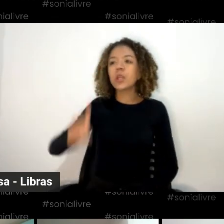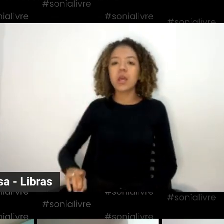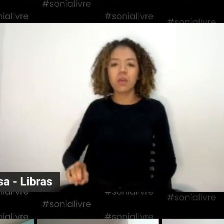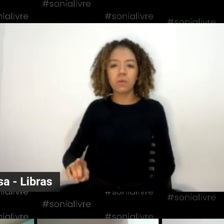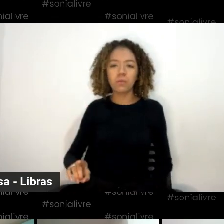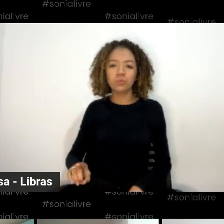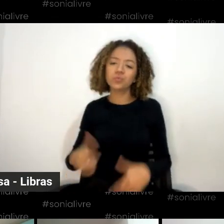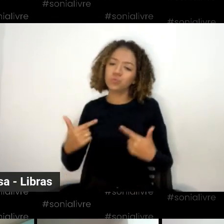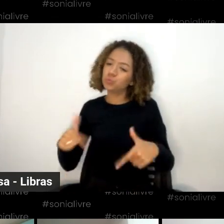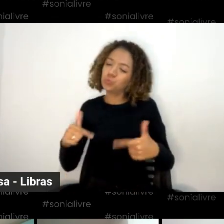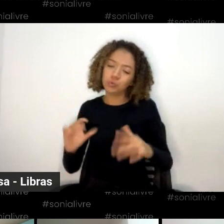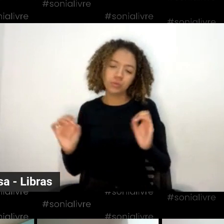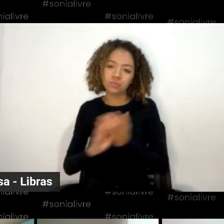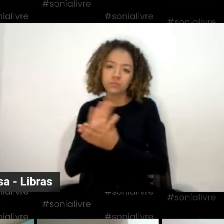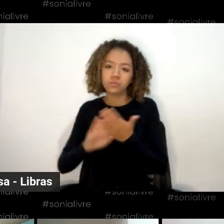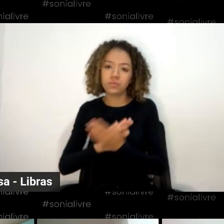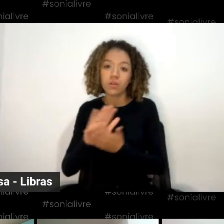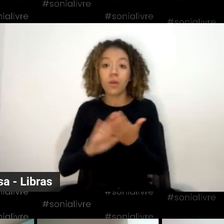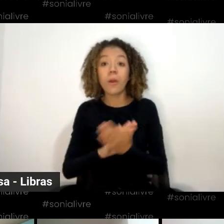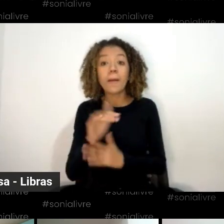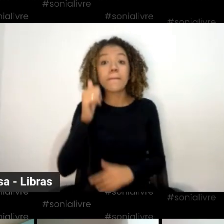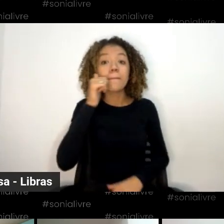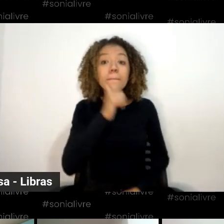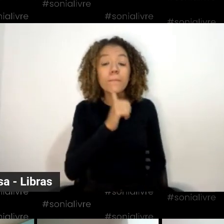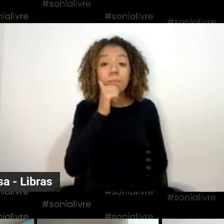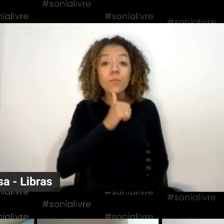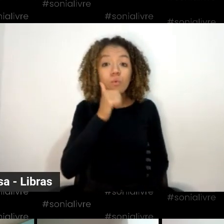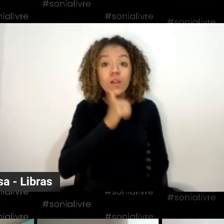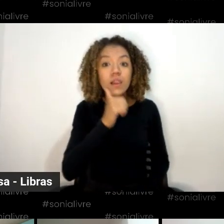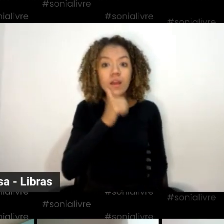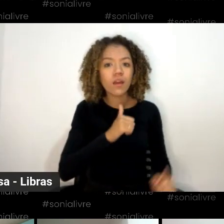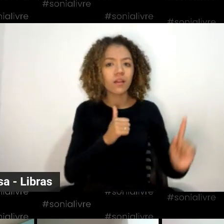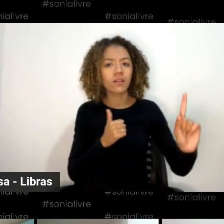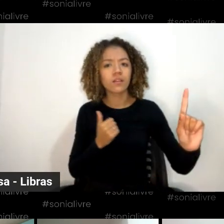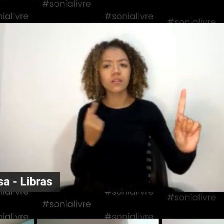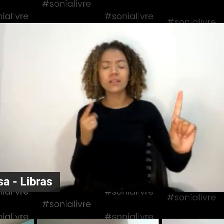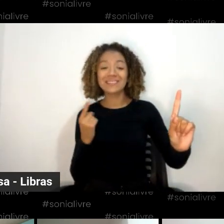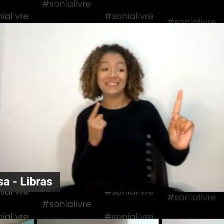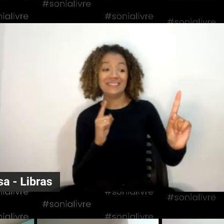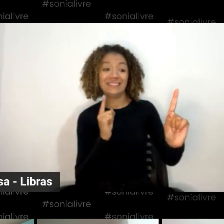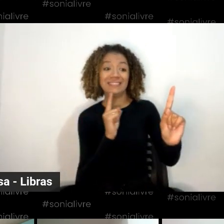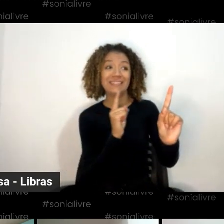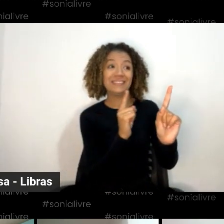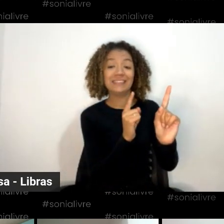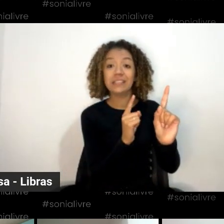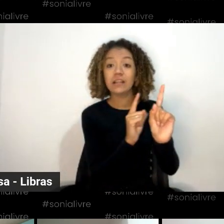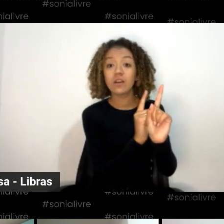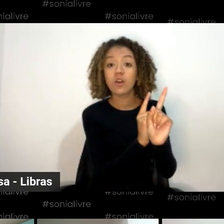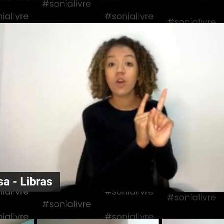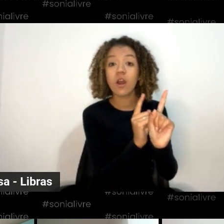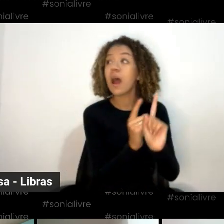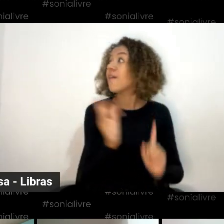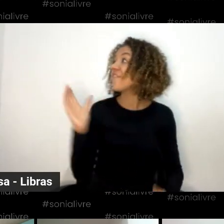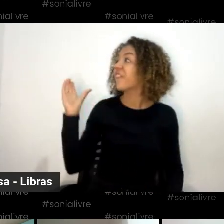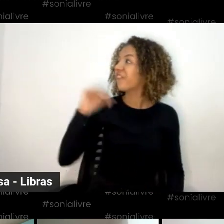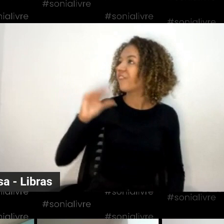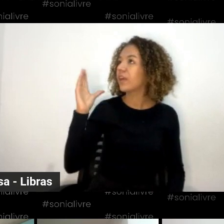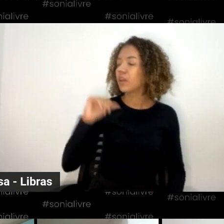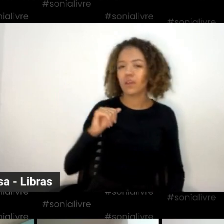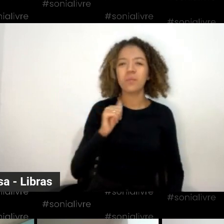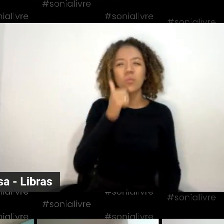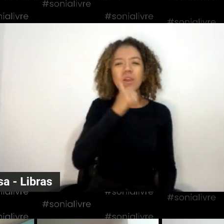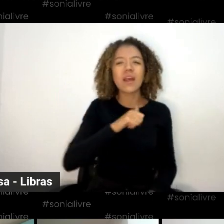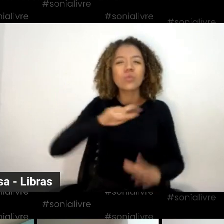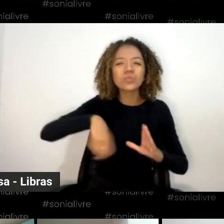a cozinheira ficou tão revoltada que, quando a mamãe saiu, ela correu atrás da minha mãe e disse: venha amanhã que a senhora vai ver as condições que Luísa